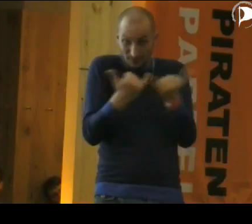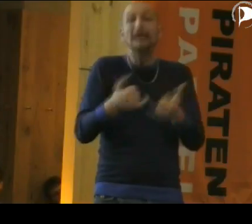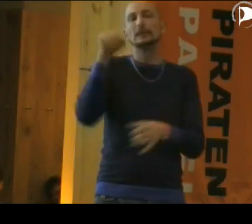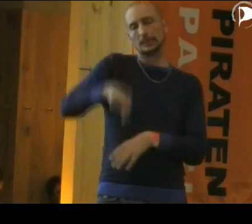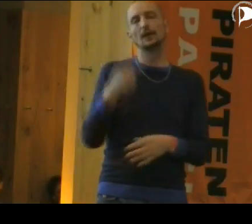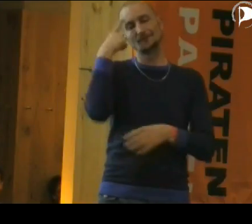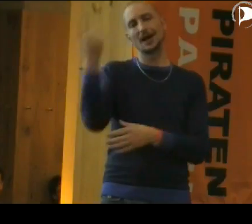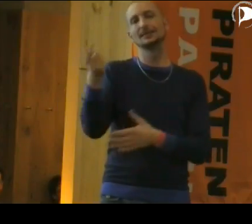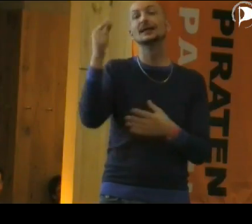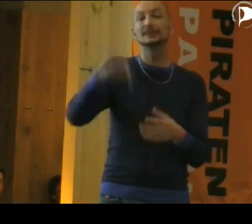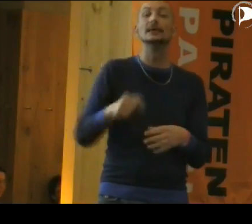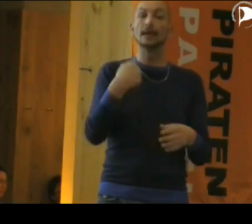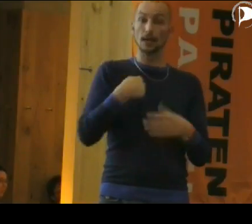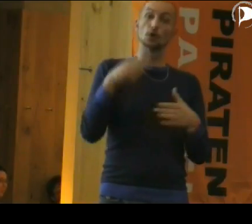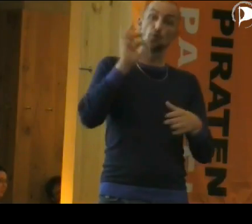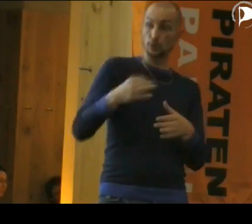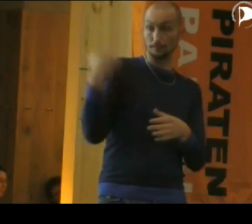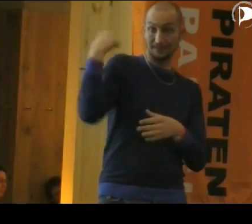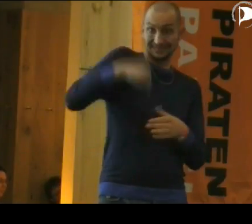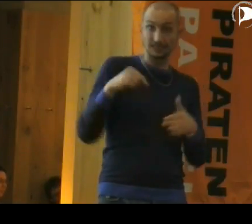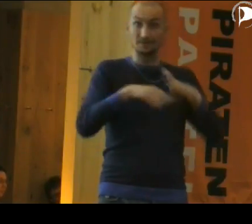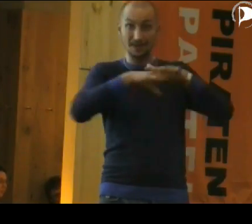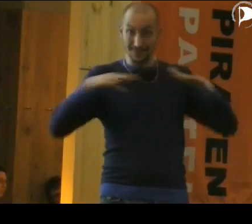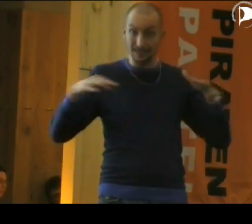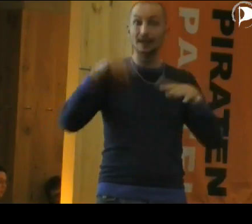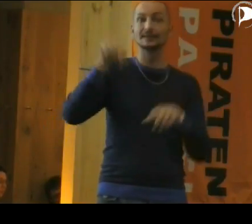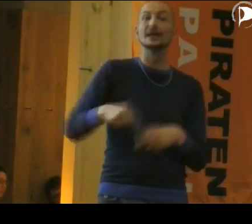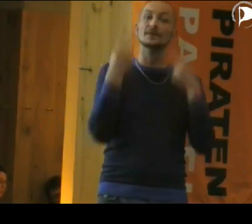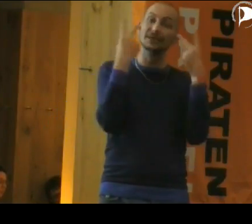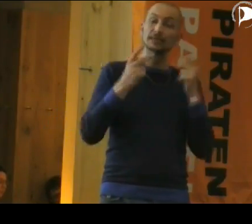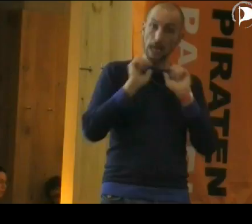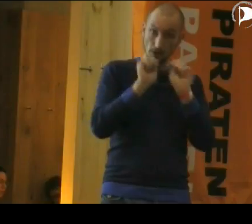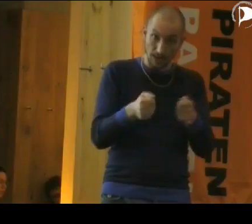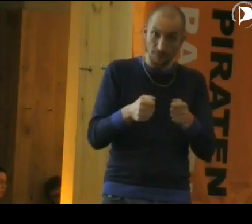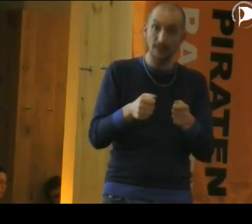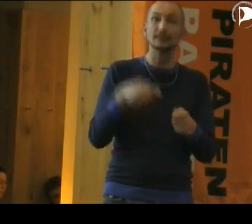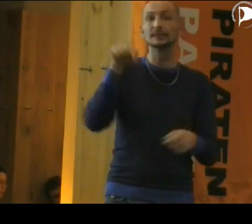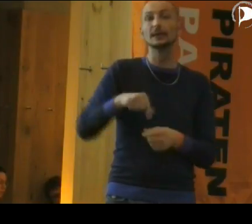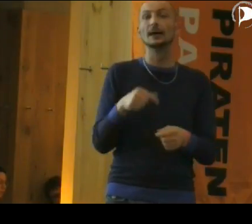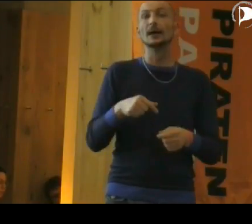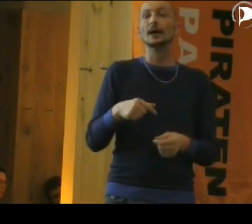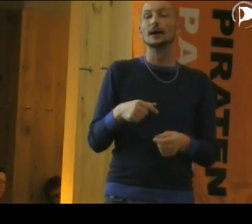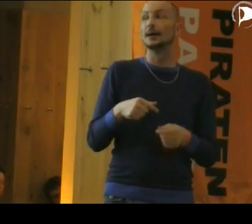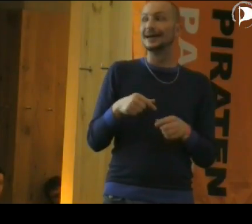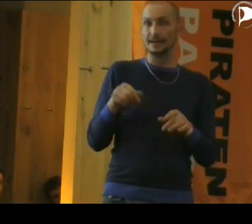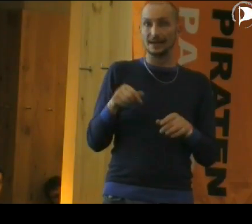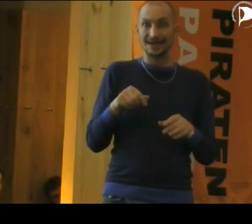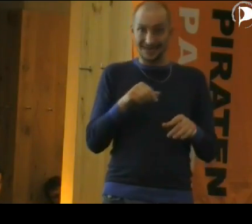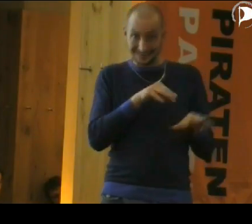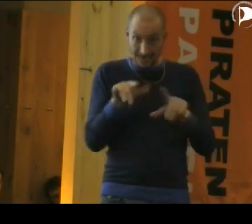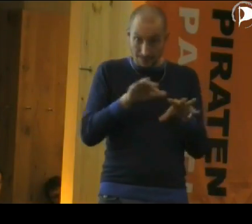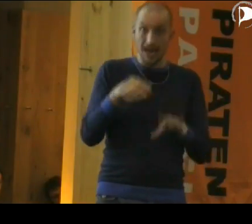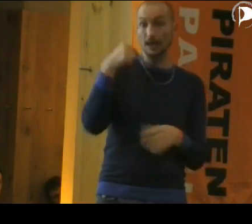genial siebel zuletzt ist hilfreich bei einer wichtigen aufgabe ist gewaltig bisher ist nämlich die einzige tier der mittleren